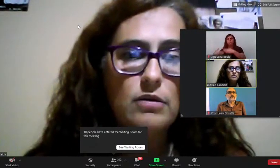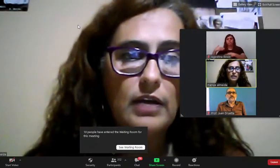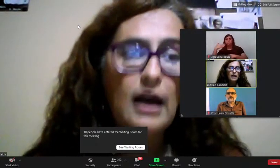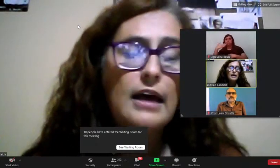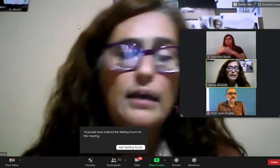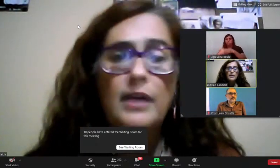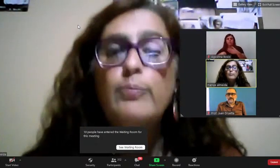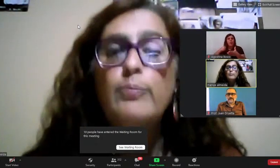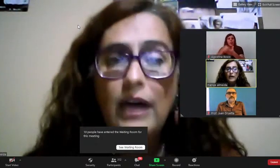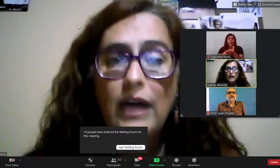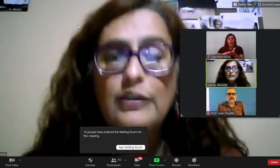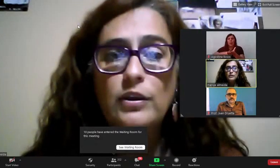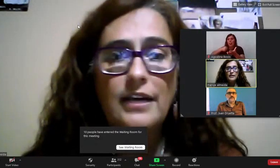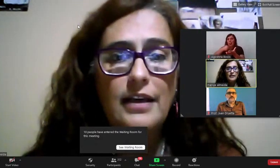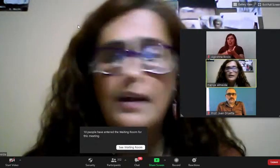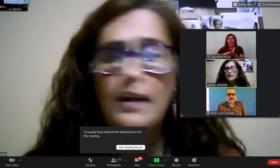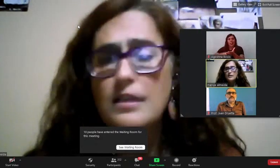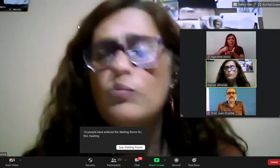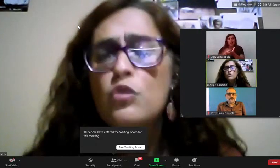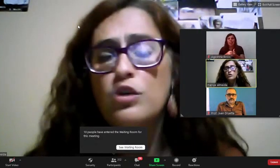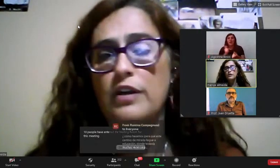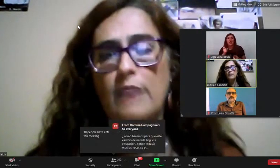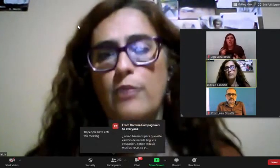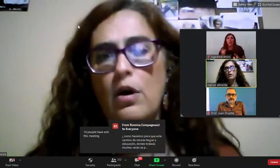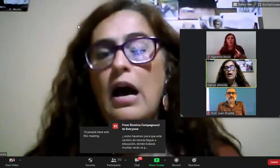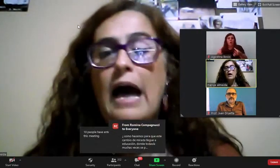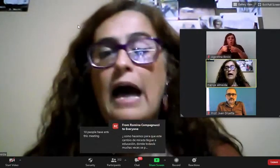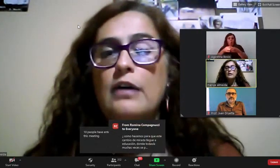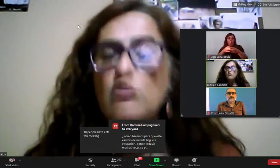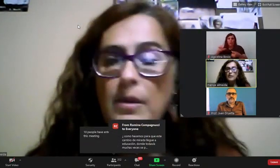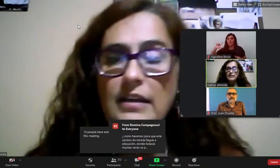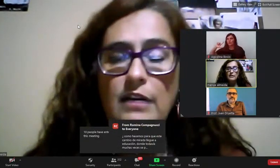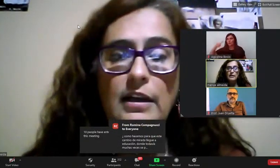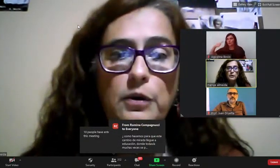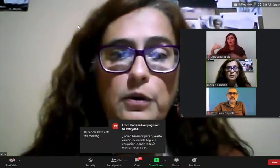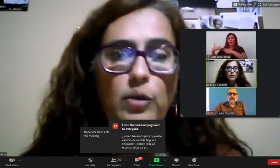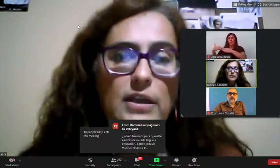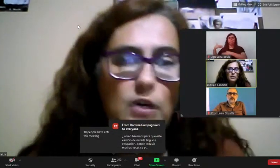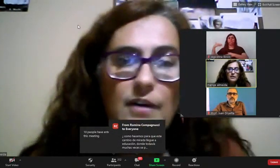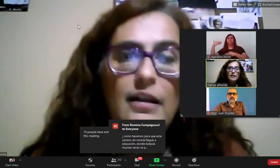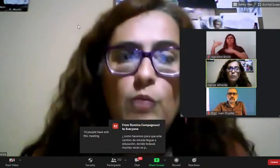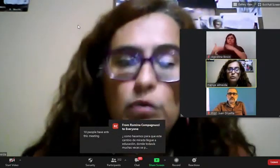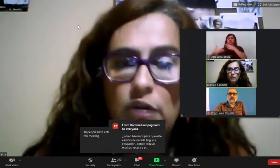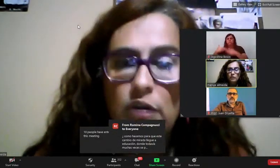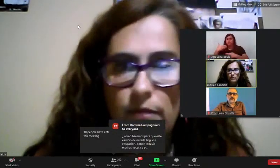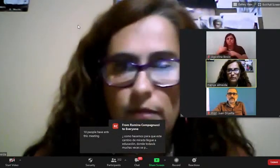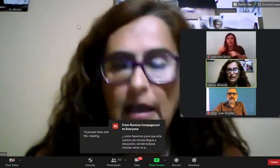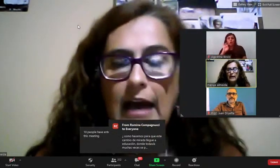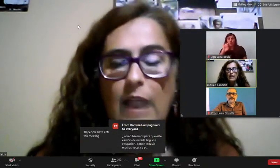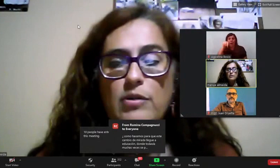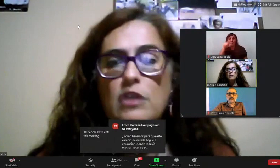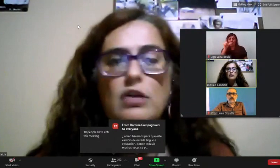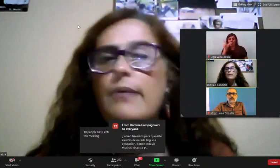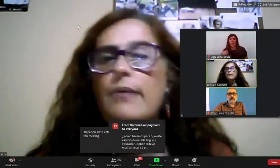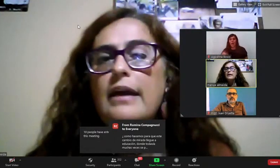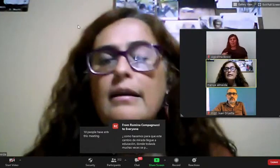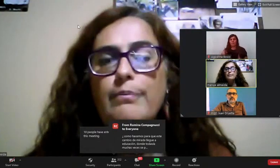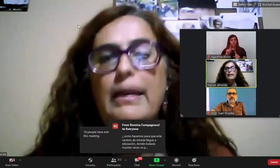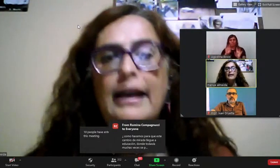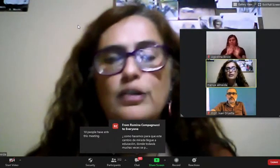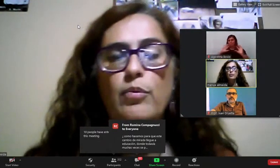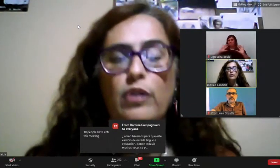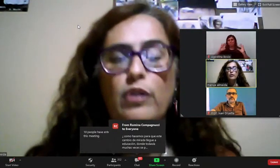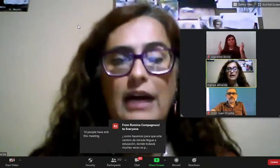comunidad sorda que viene empujando esta idea desde hace mucho tiempo. No solamente a nivel de nuestro país, sino a nivel del mundo, ¿sí? Las personas sordas